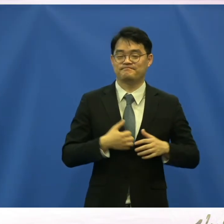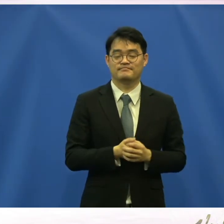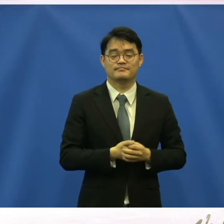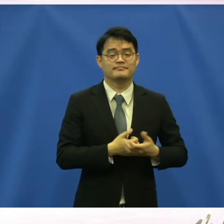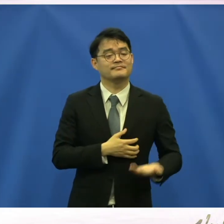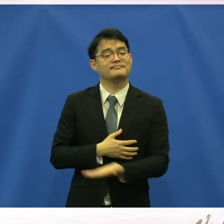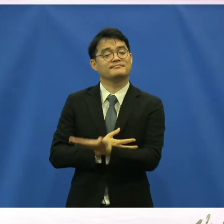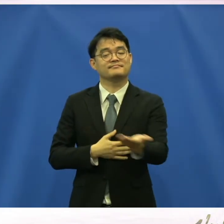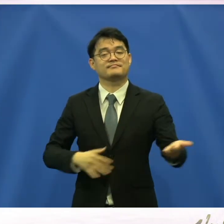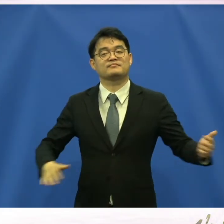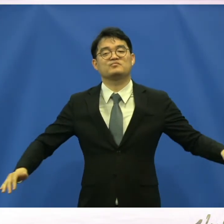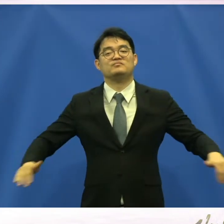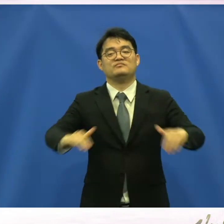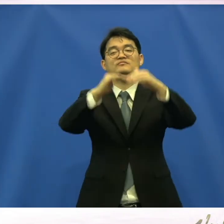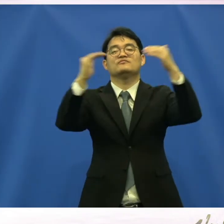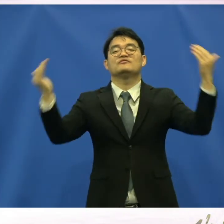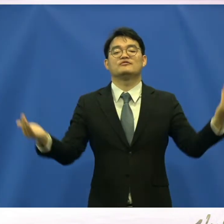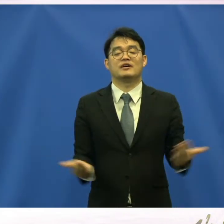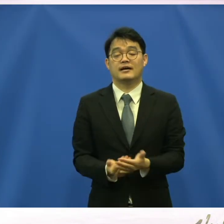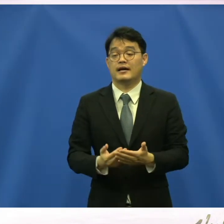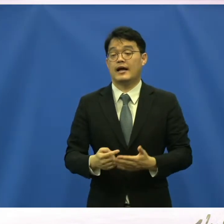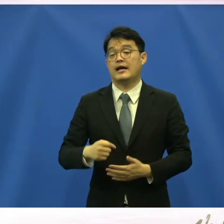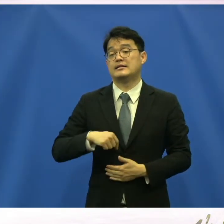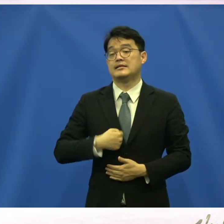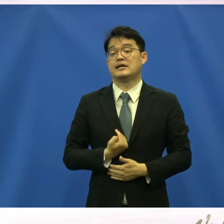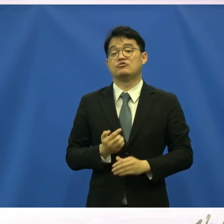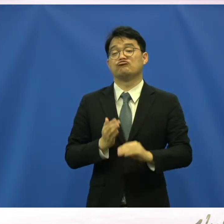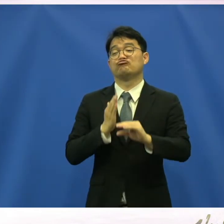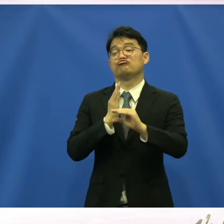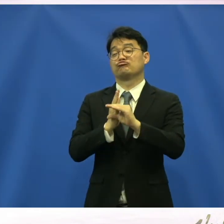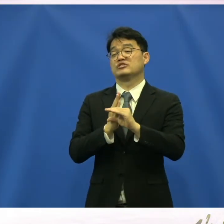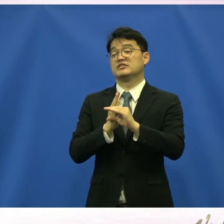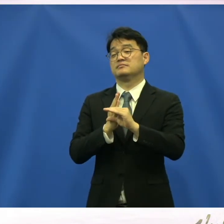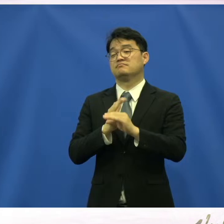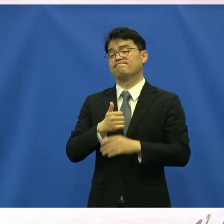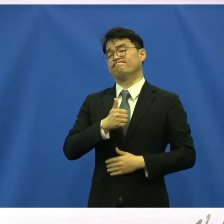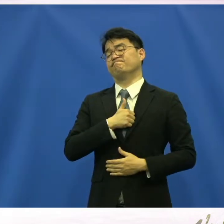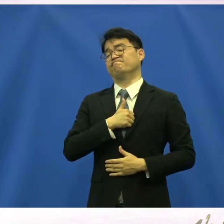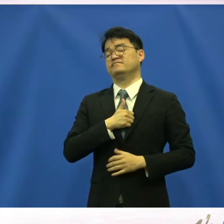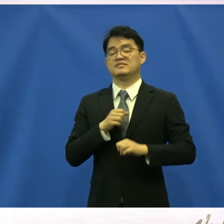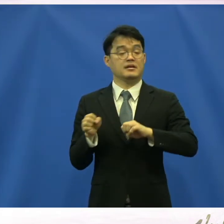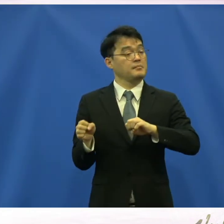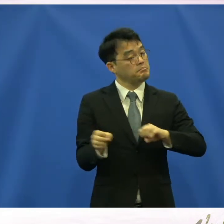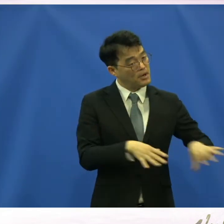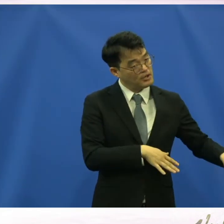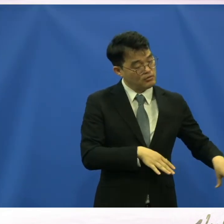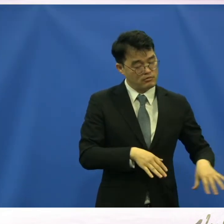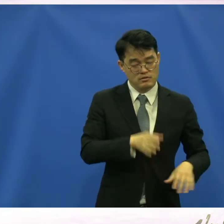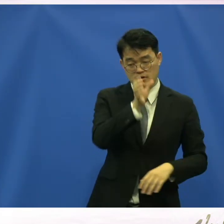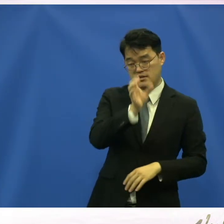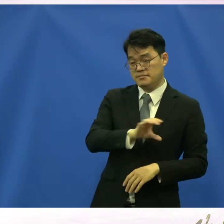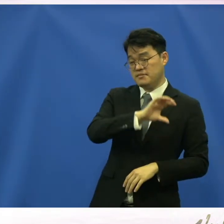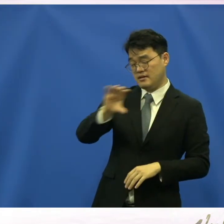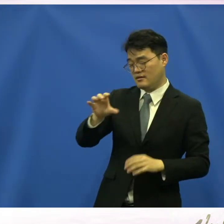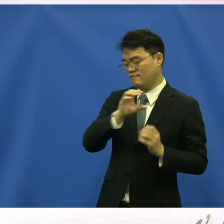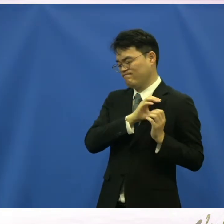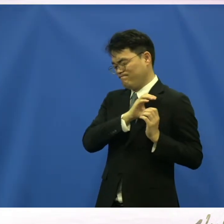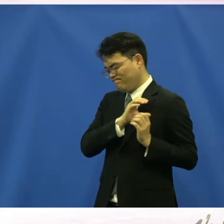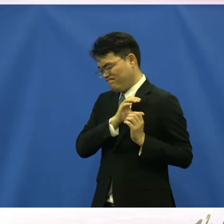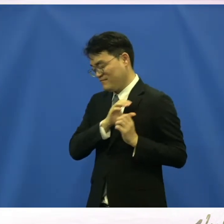여러분들 모두가 자기를 부인하고 자기 십자가를 지는 이 기쁨의